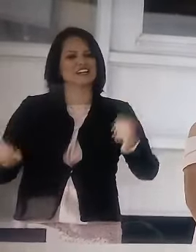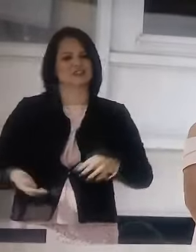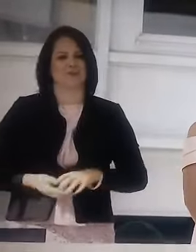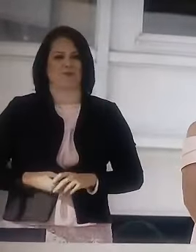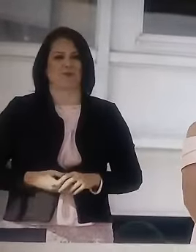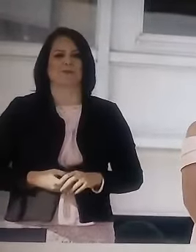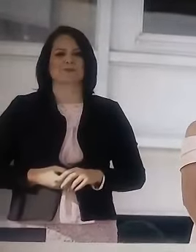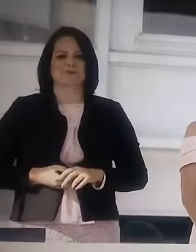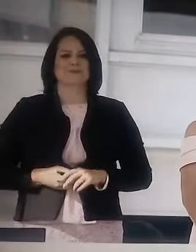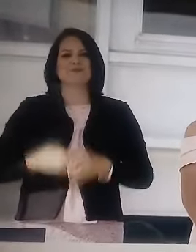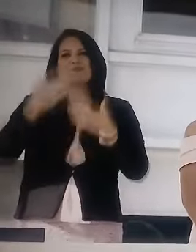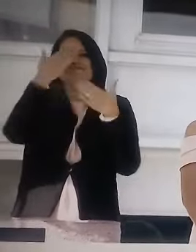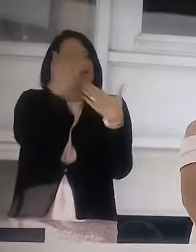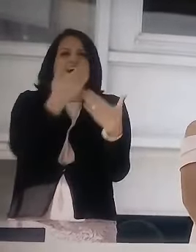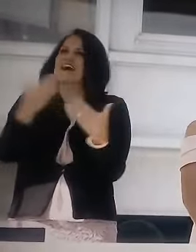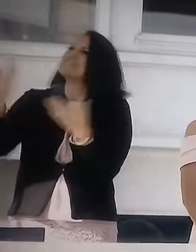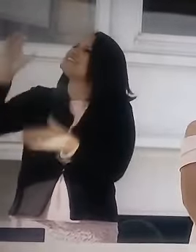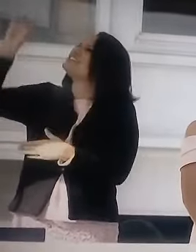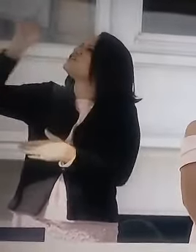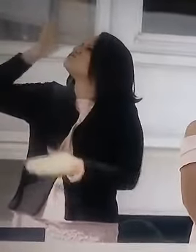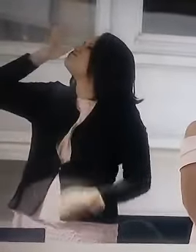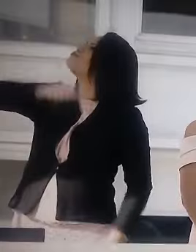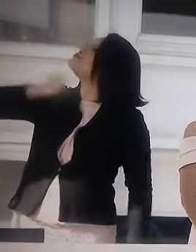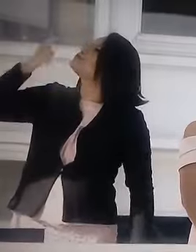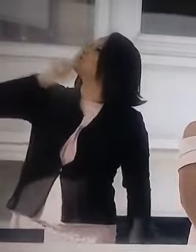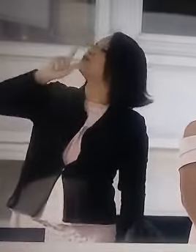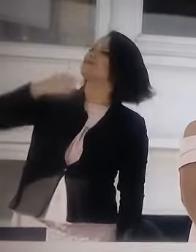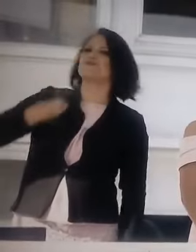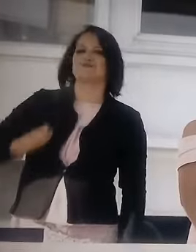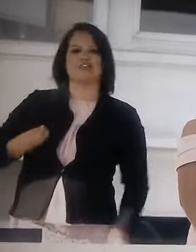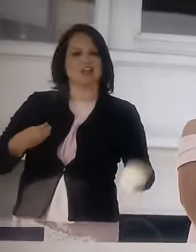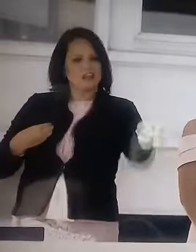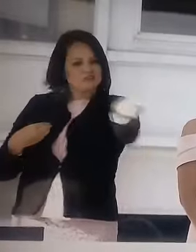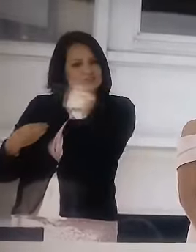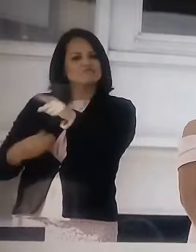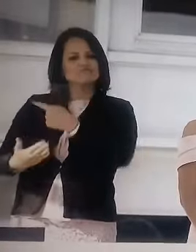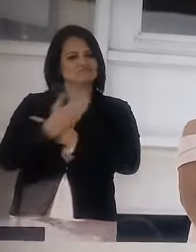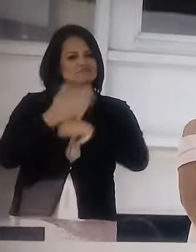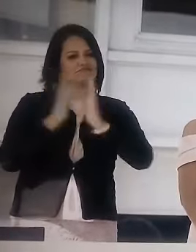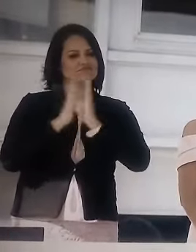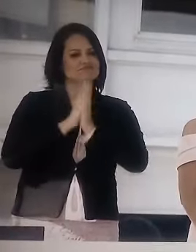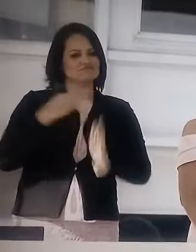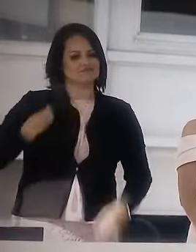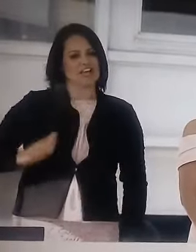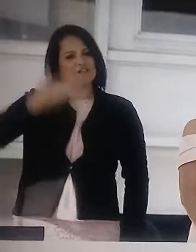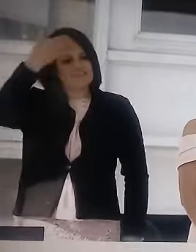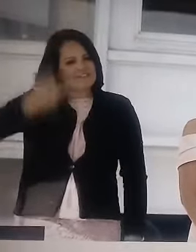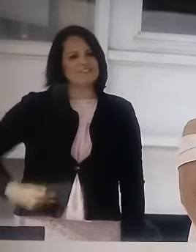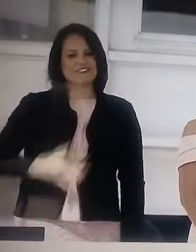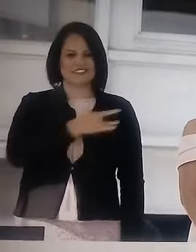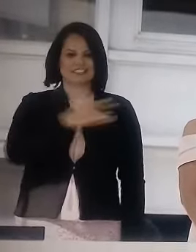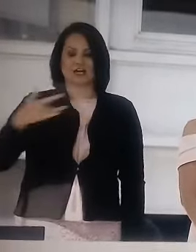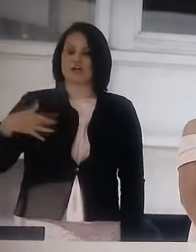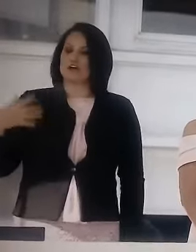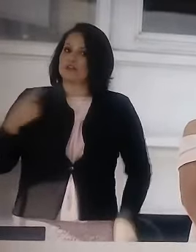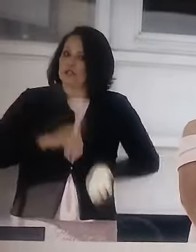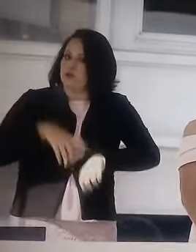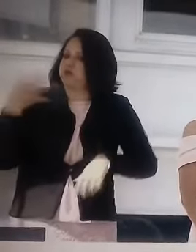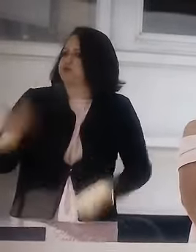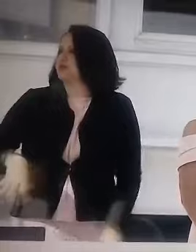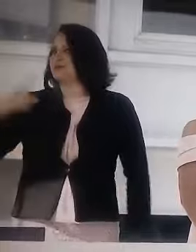Agradeço a Deus por estar vivo e a vocês que oraram por mim e por minha saúde nos momentos